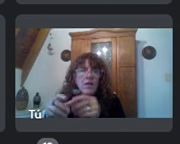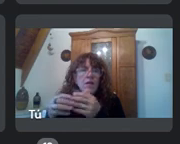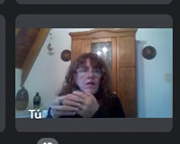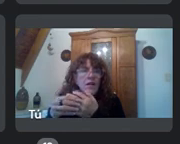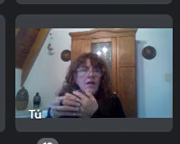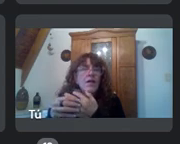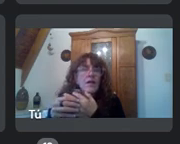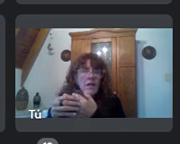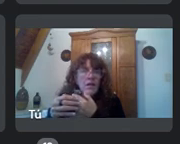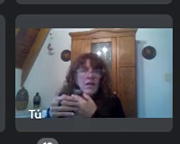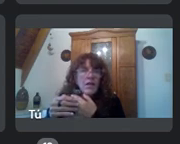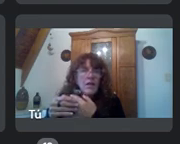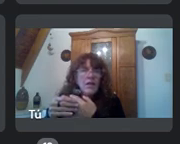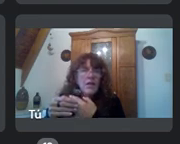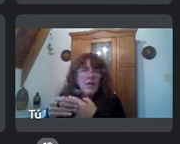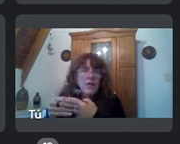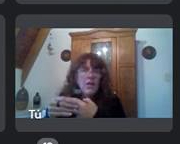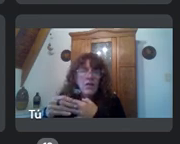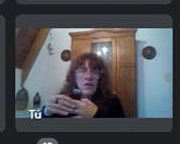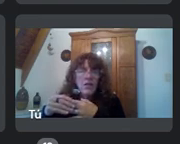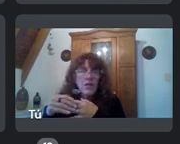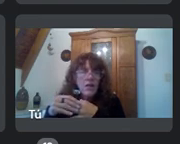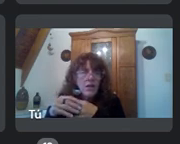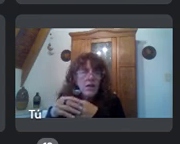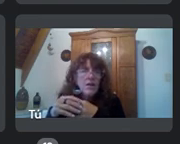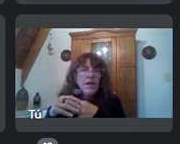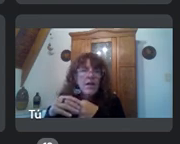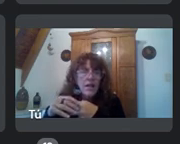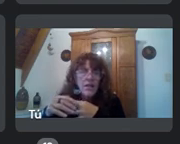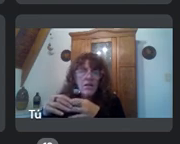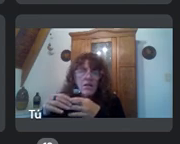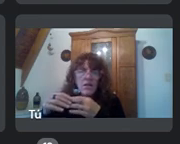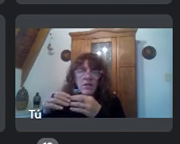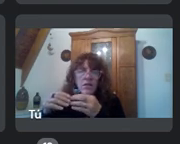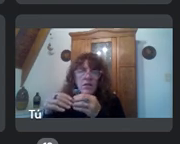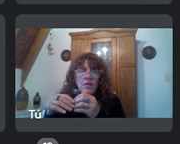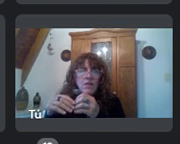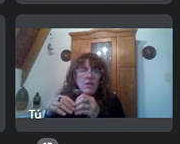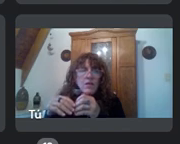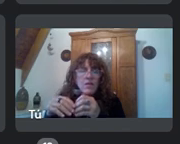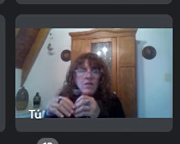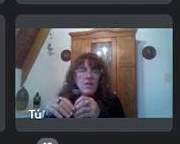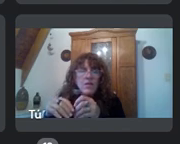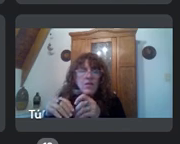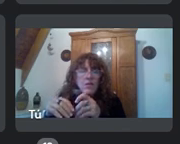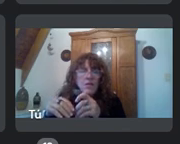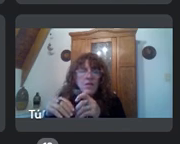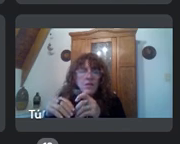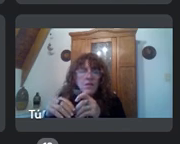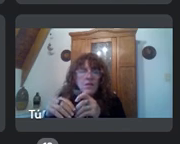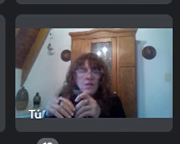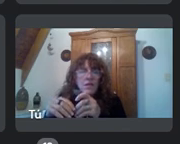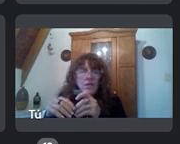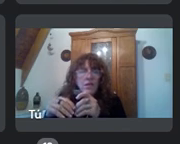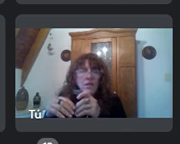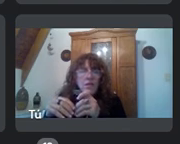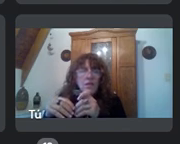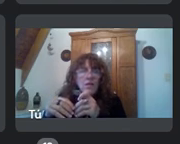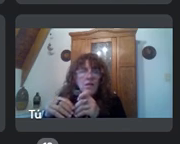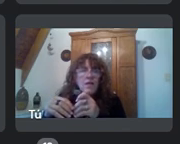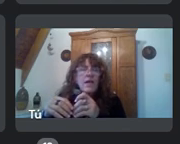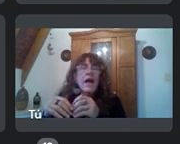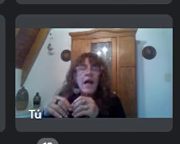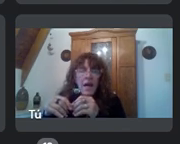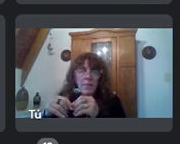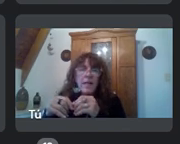otra clase, en el último, Claro. cuando el complemento del uso de